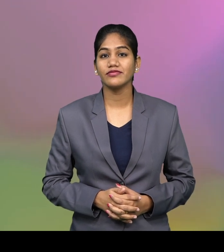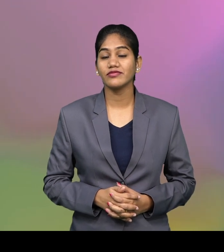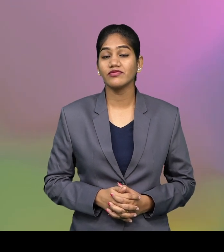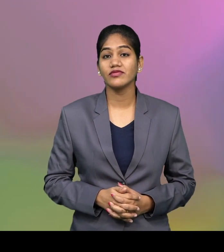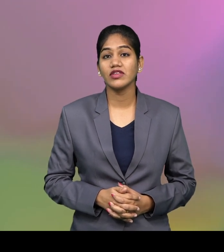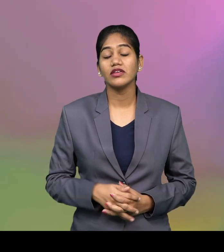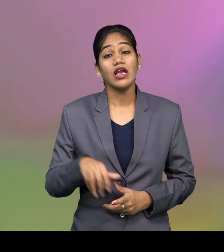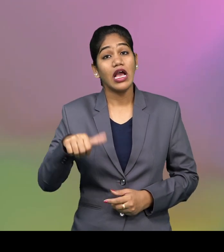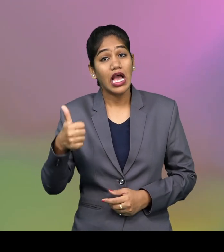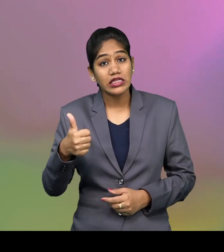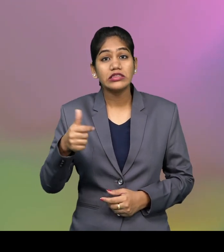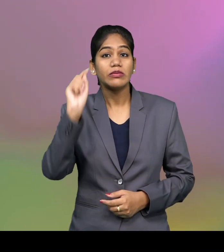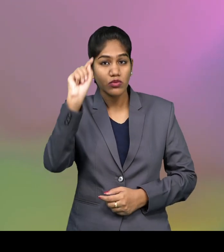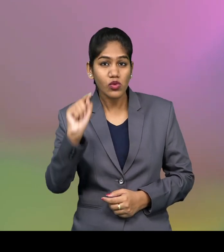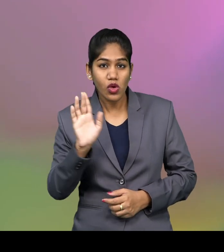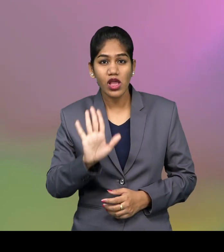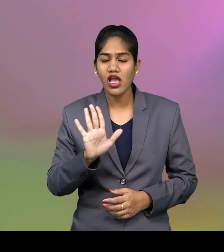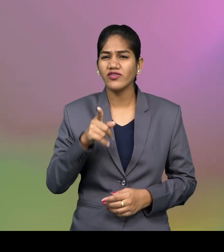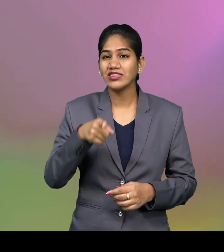ప్రణాళిక లేని నగర వృద్ధి,